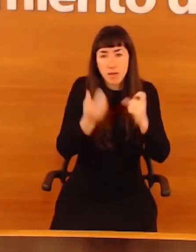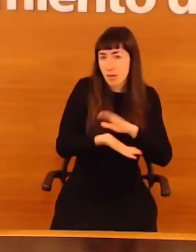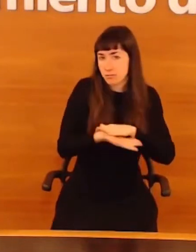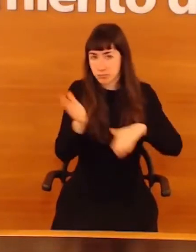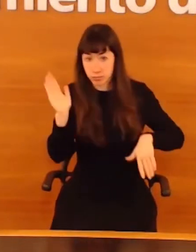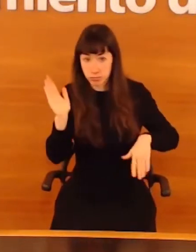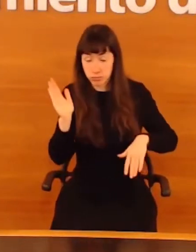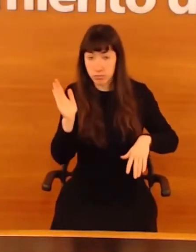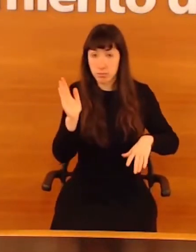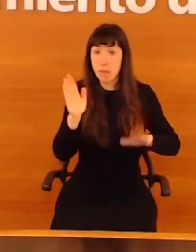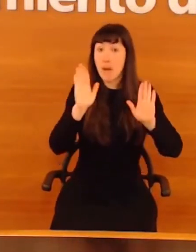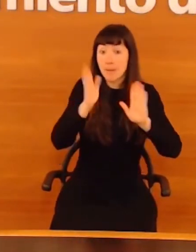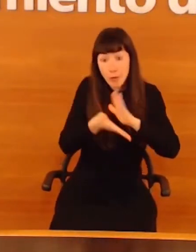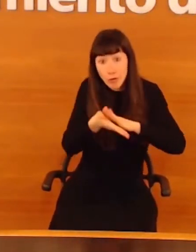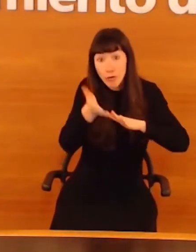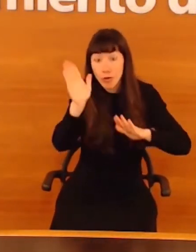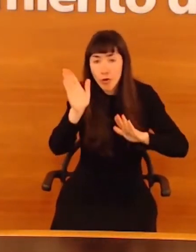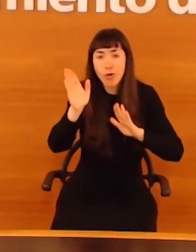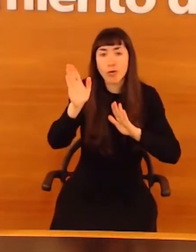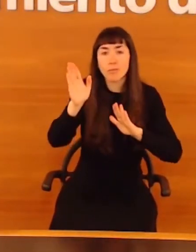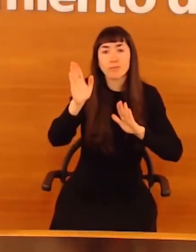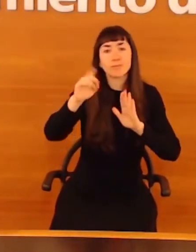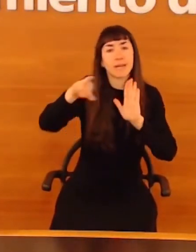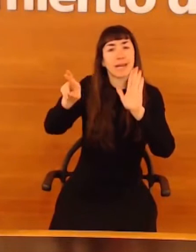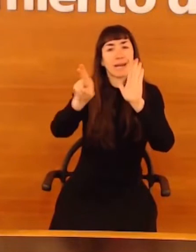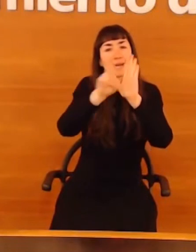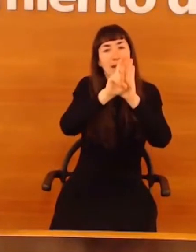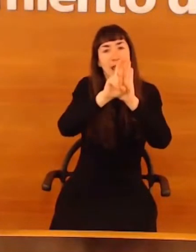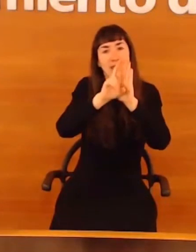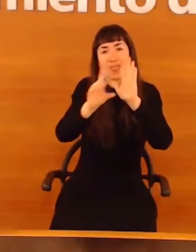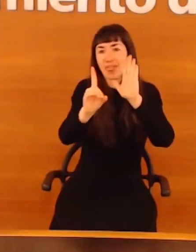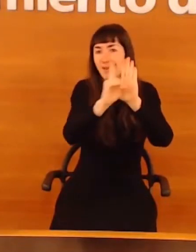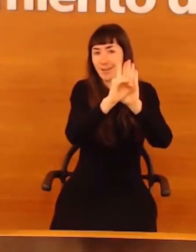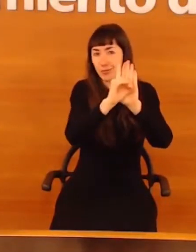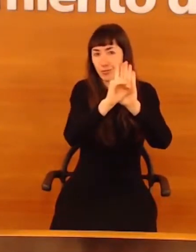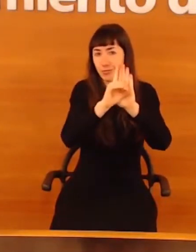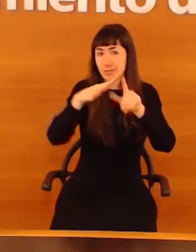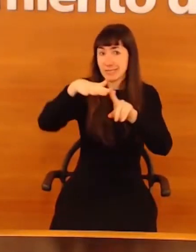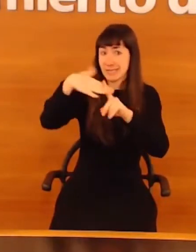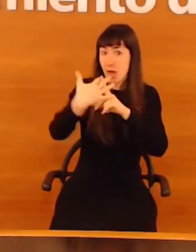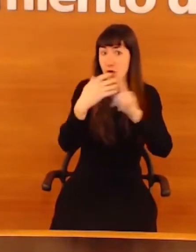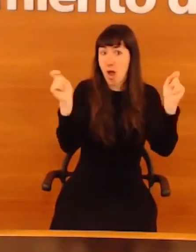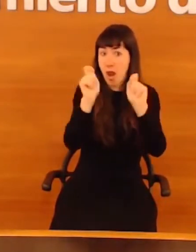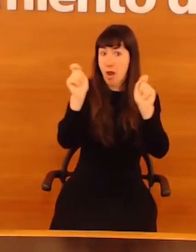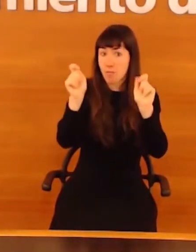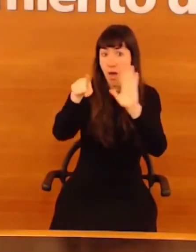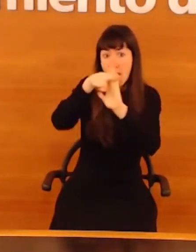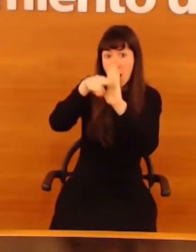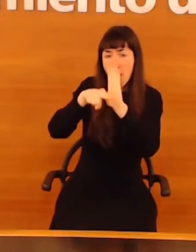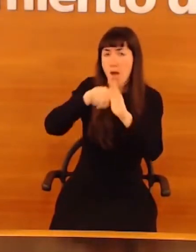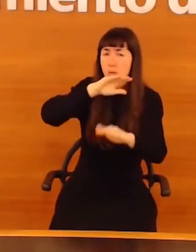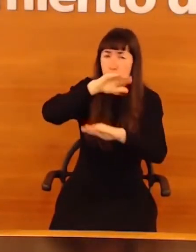en las condiciones establecidas por el Real Decreto del Estado de Alarma. Este es un ejercicio